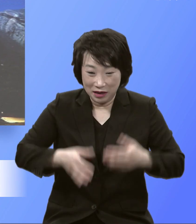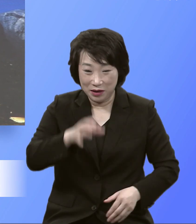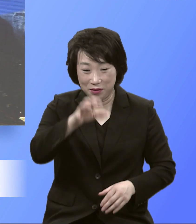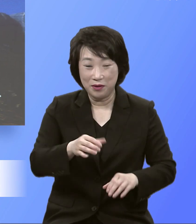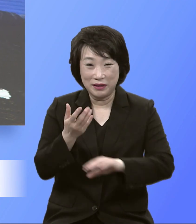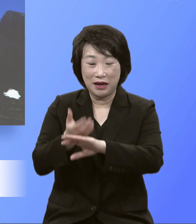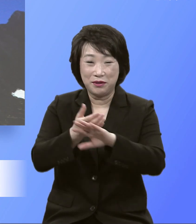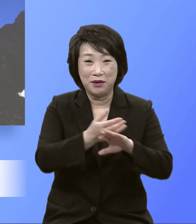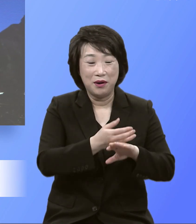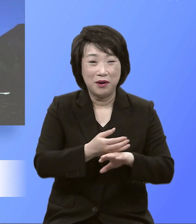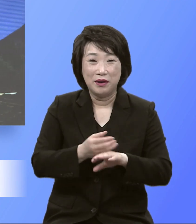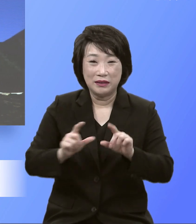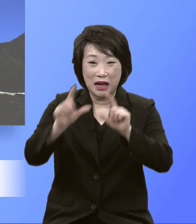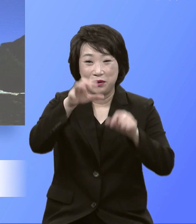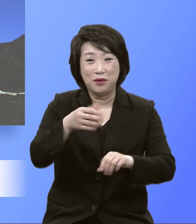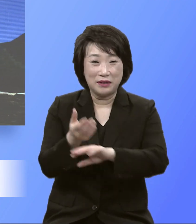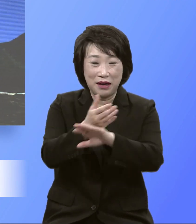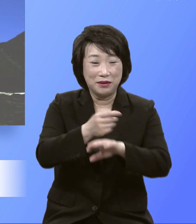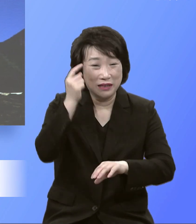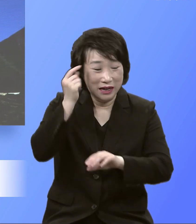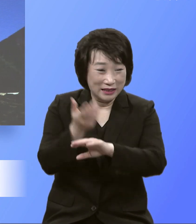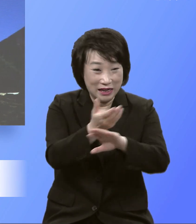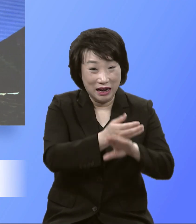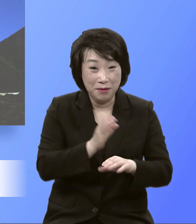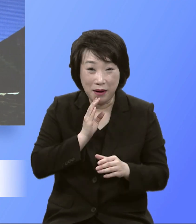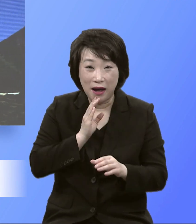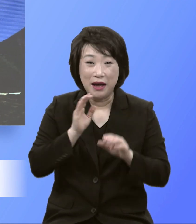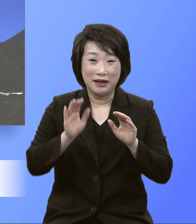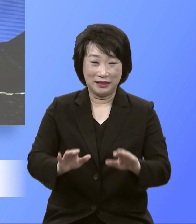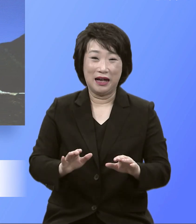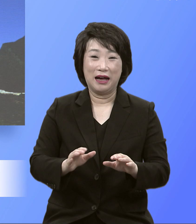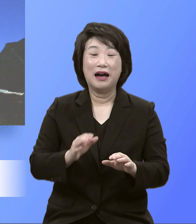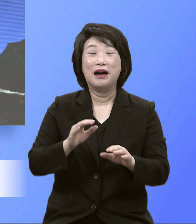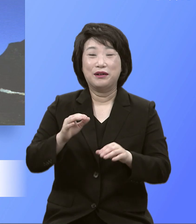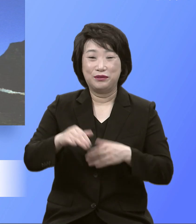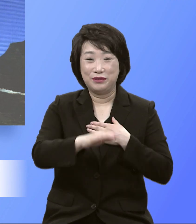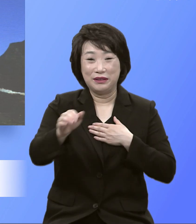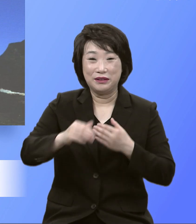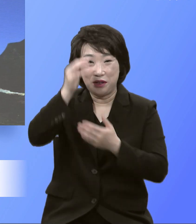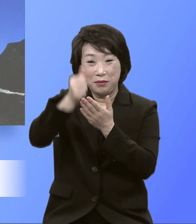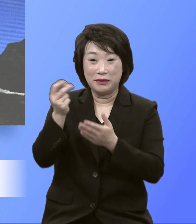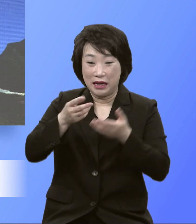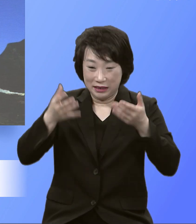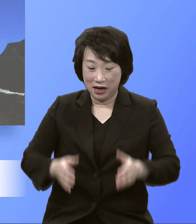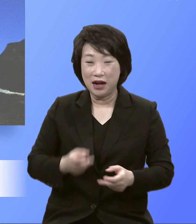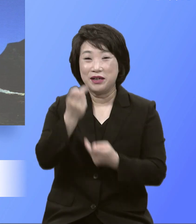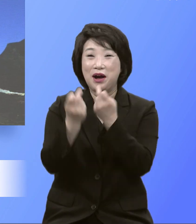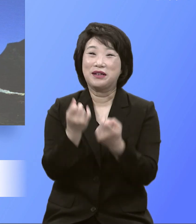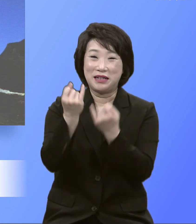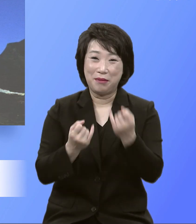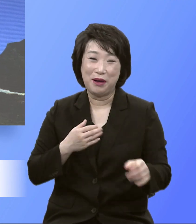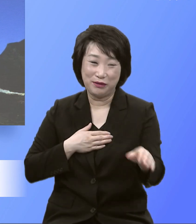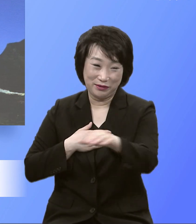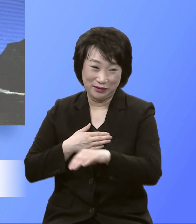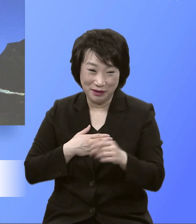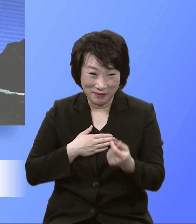생각이 다르고 다 그렇지만 우리는 성령으로 거듭난 한 형제이기 때문에 천국에서 영원히